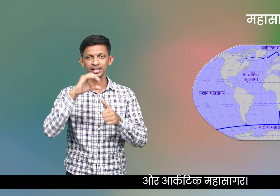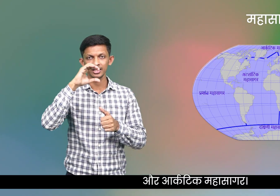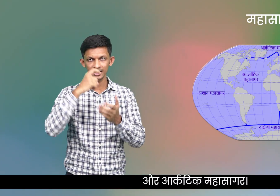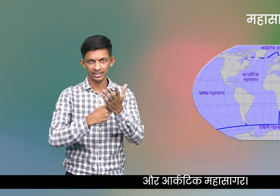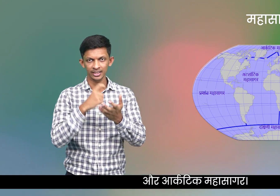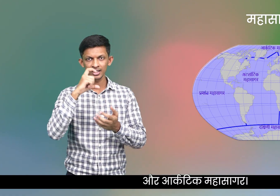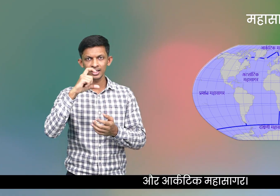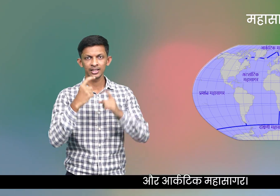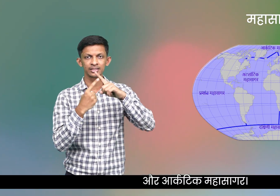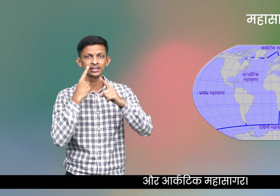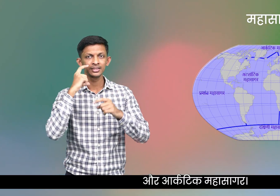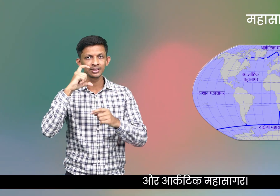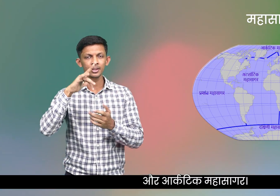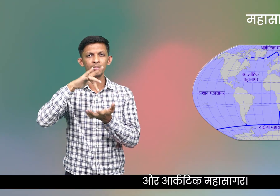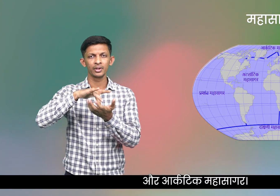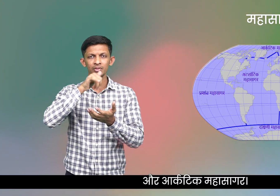और आर्कटिक महासागर।